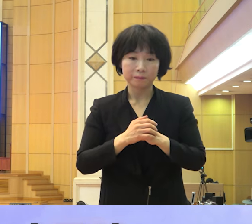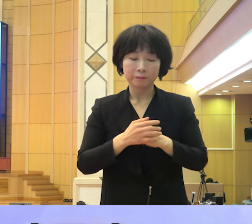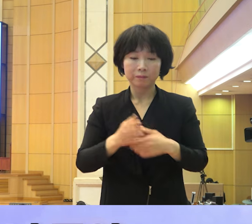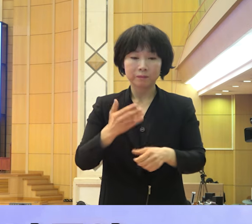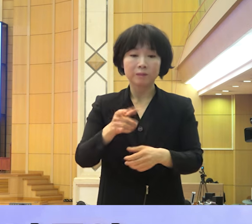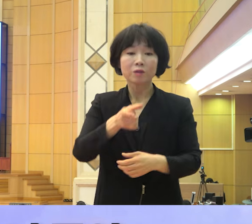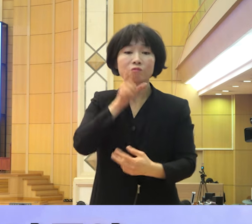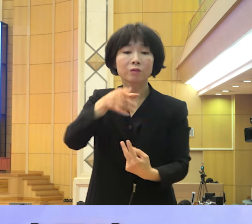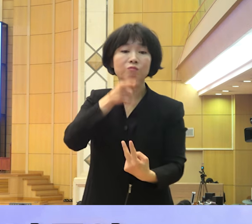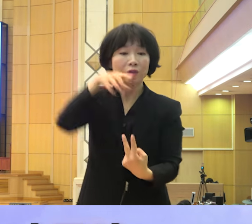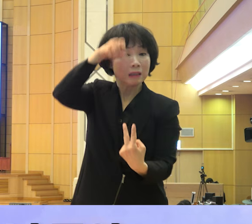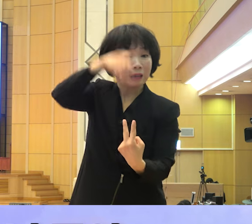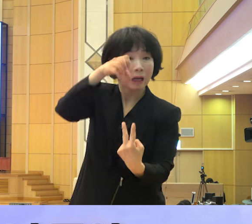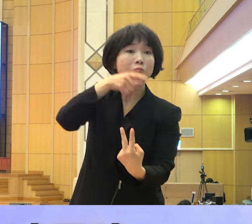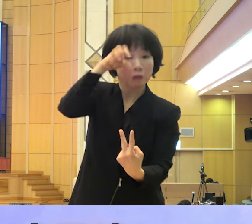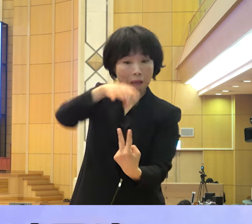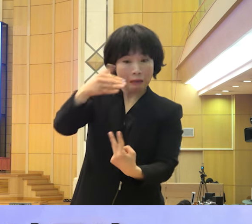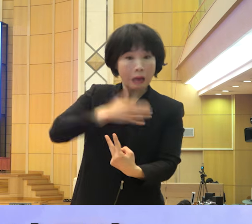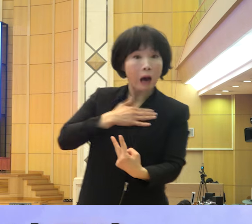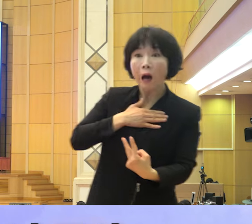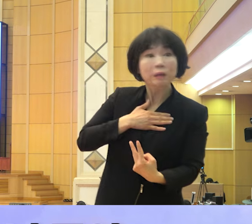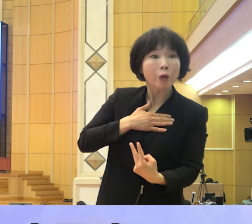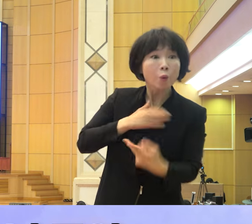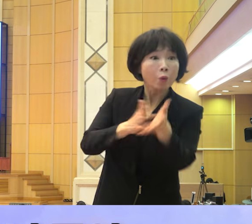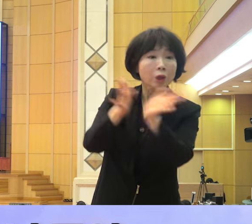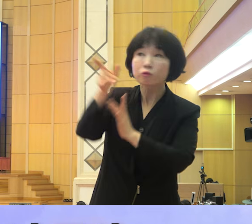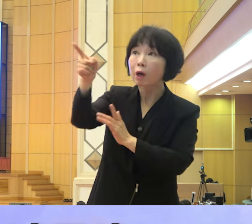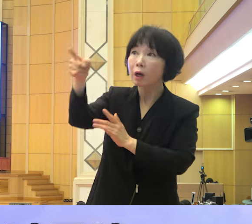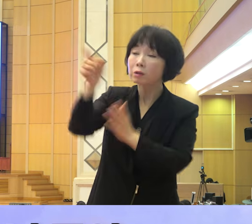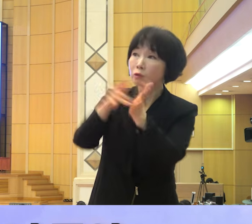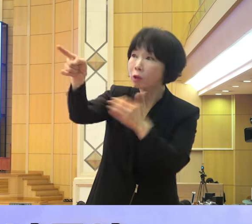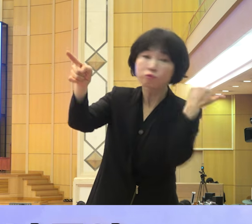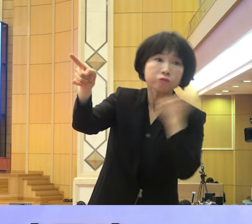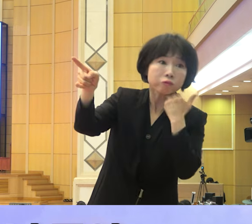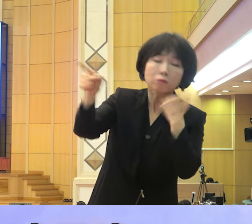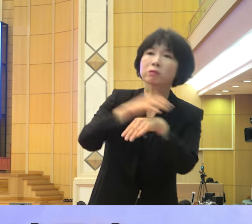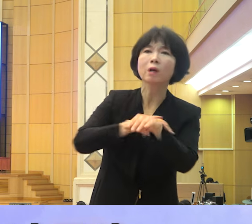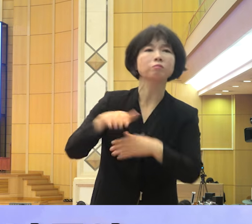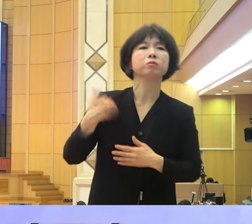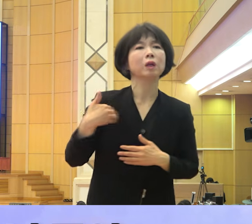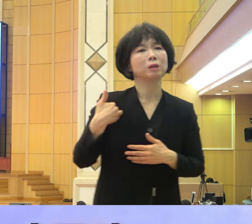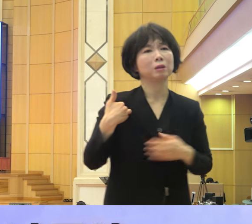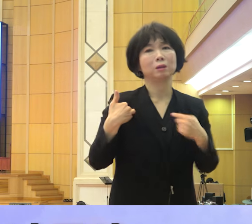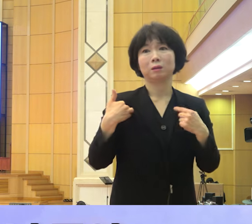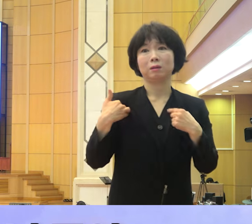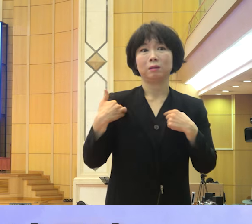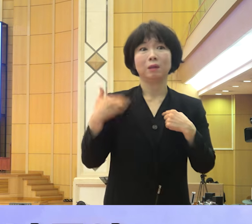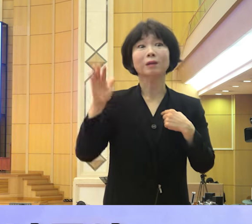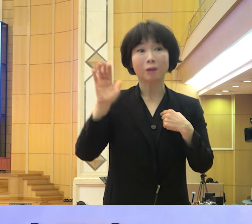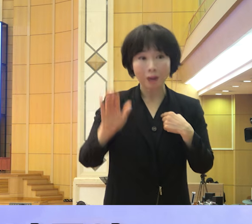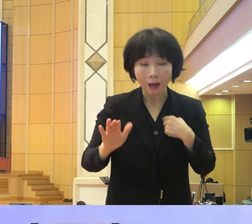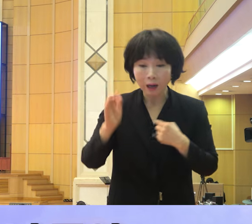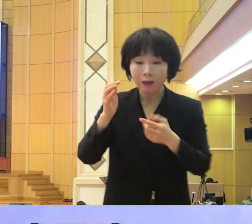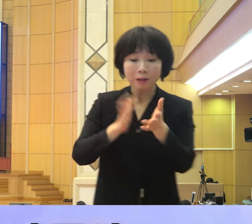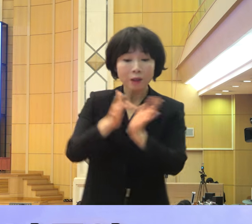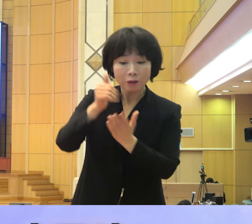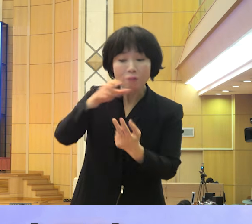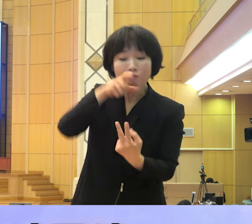143페이지에 나도 그를 알지 못하였으나 나를 보내어 세례